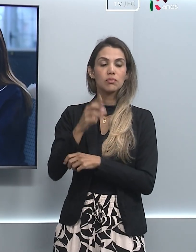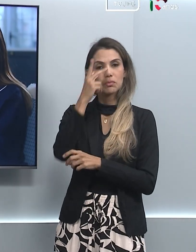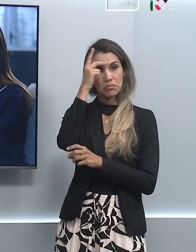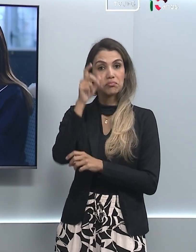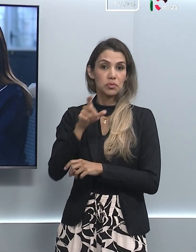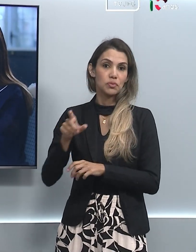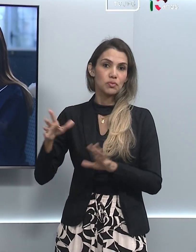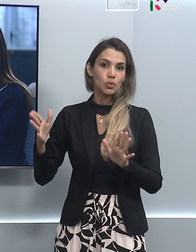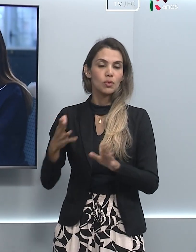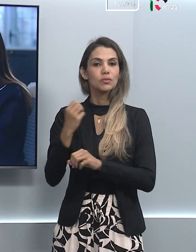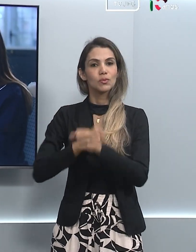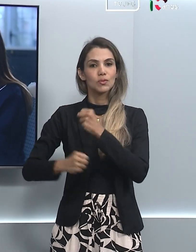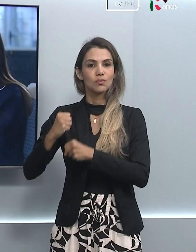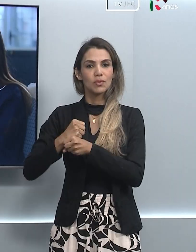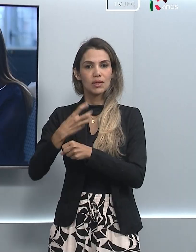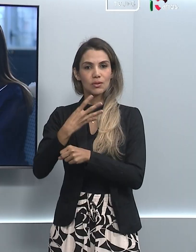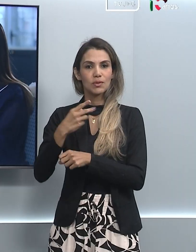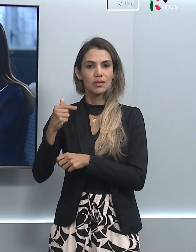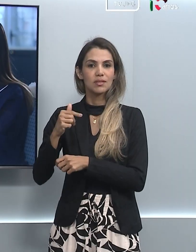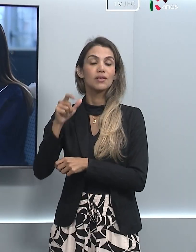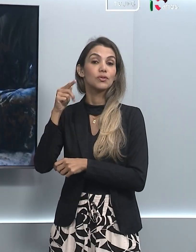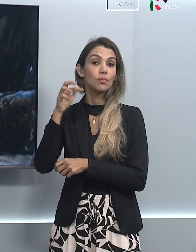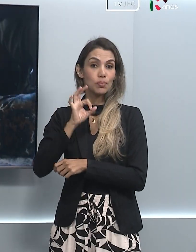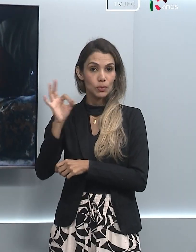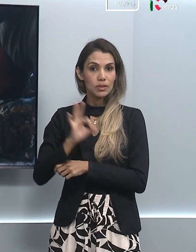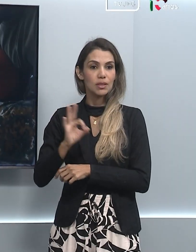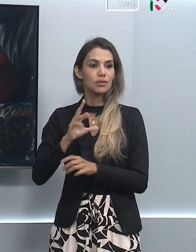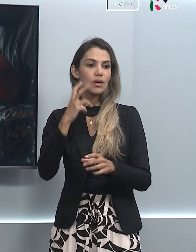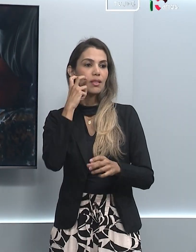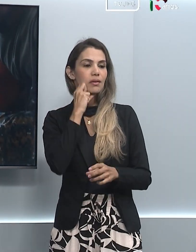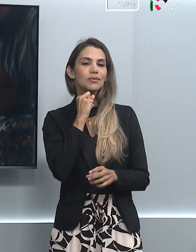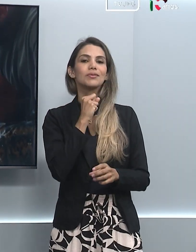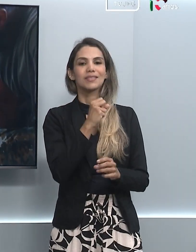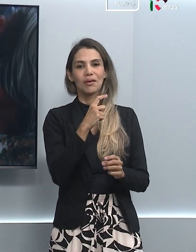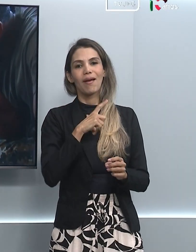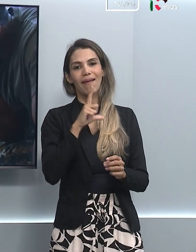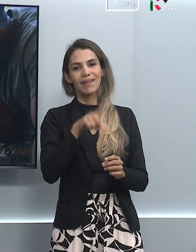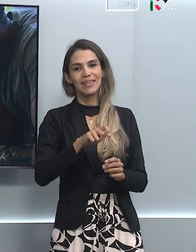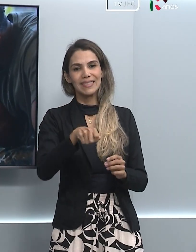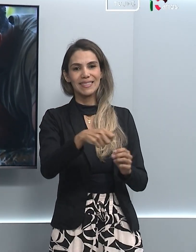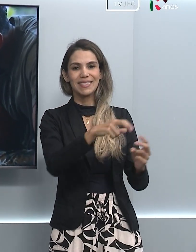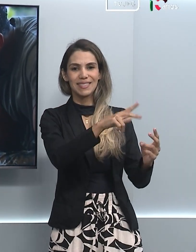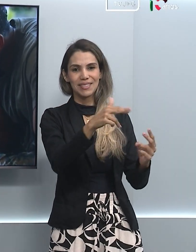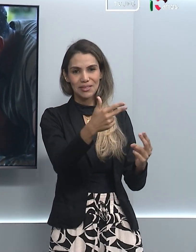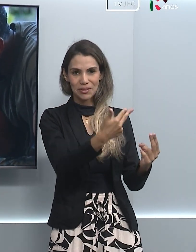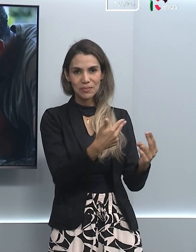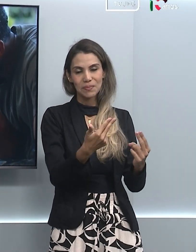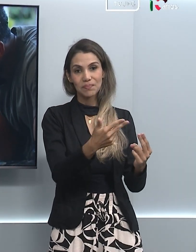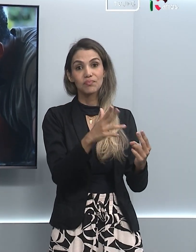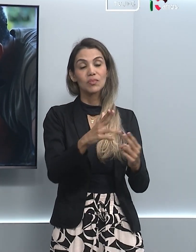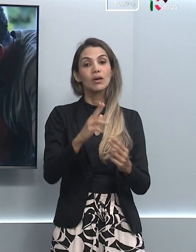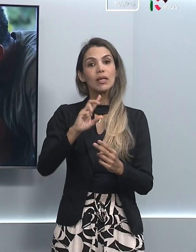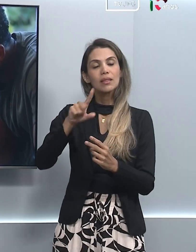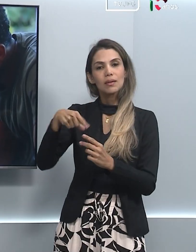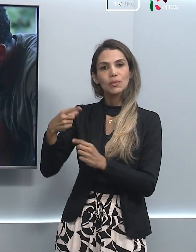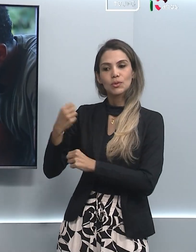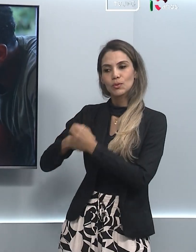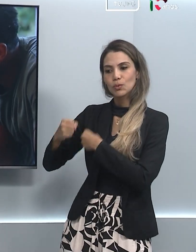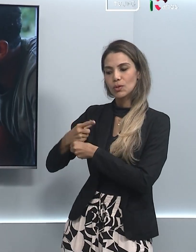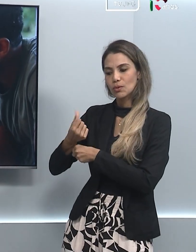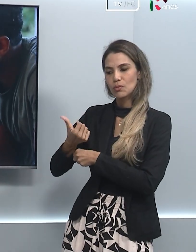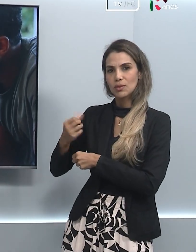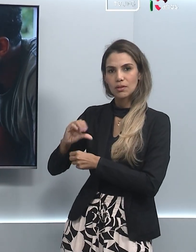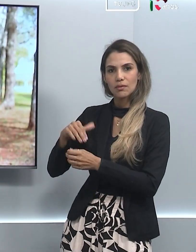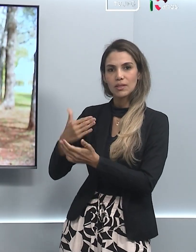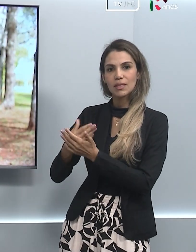ano passado, 47% das adoções foram de irmãos. O número triplicou de 2019 a